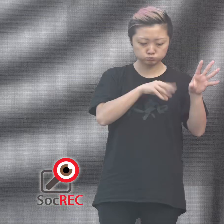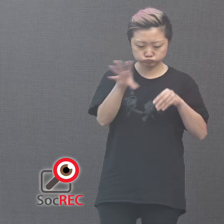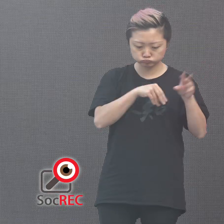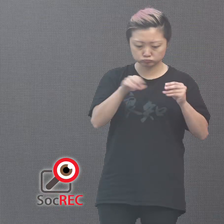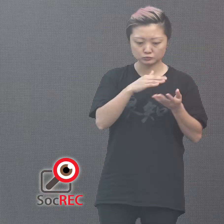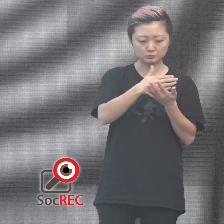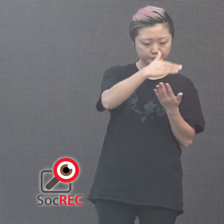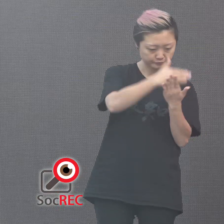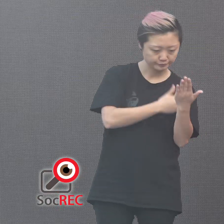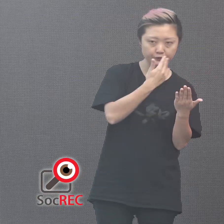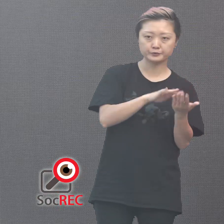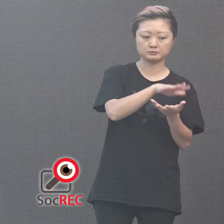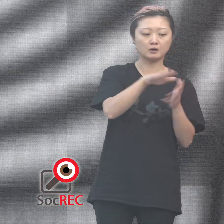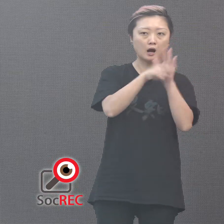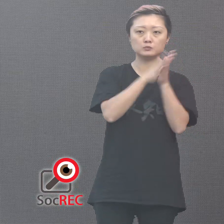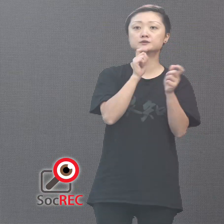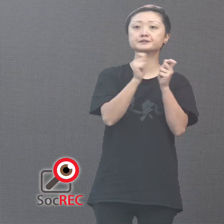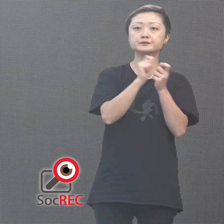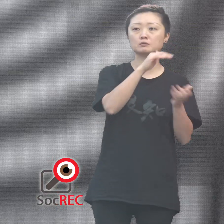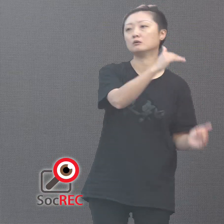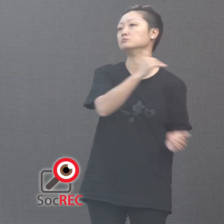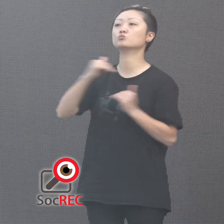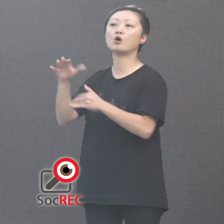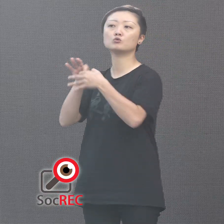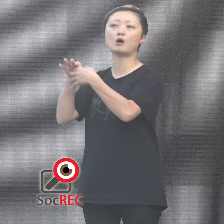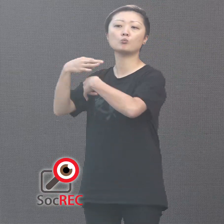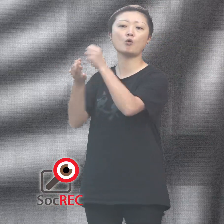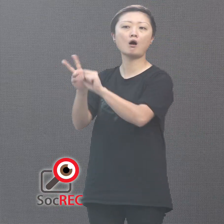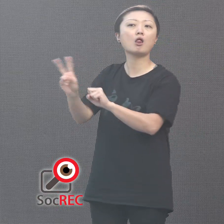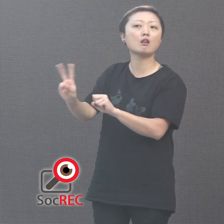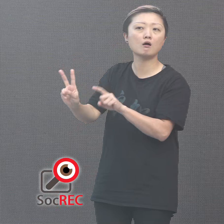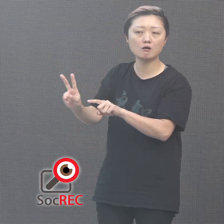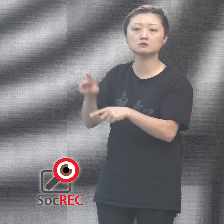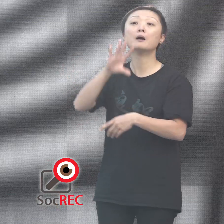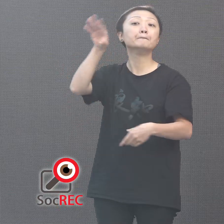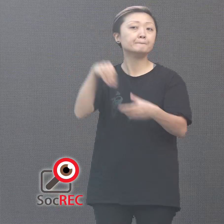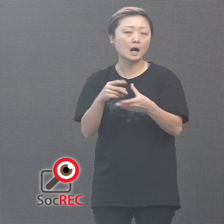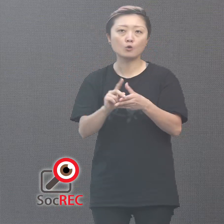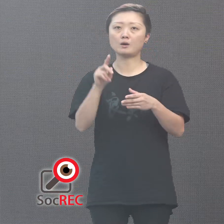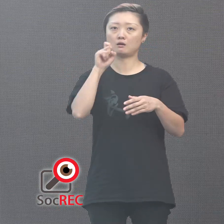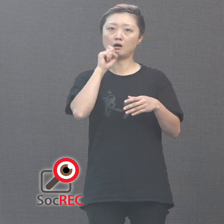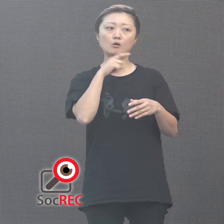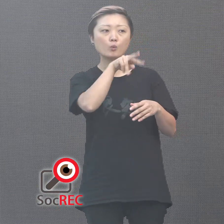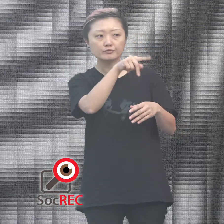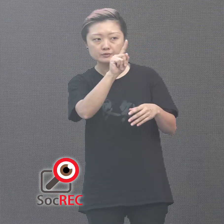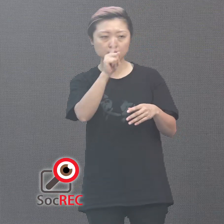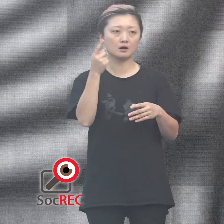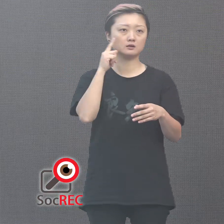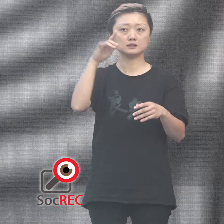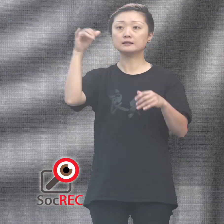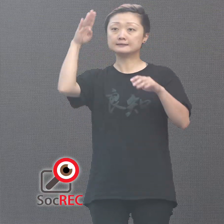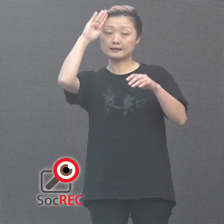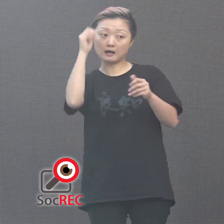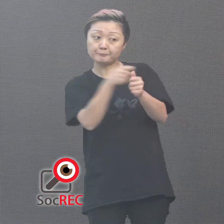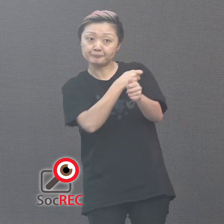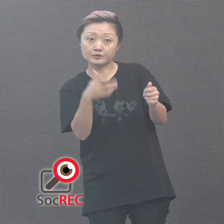一team人咧就去整合了所有的證據啦，我們找了一些嘅警暴的受害者，不同類型的受害者啦，亦都